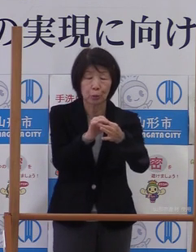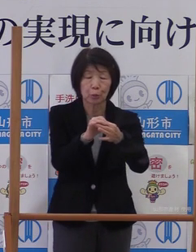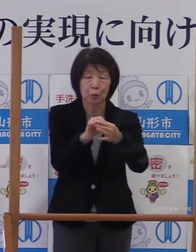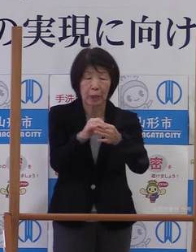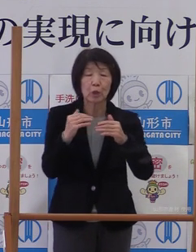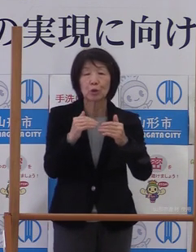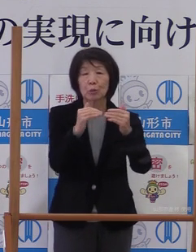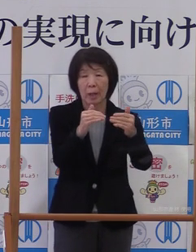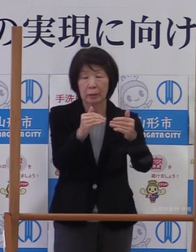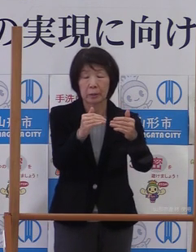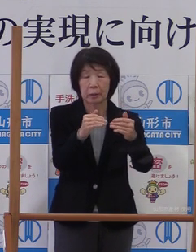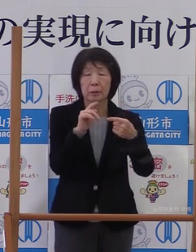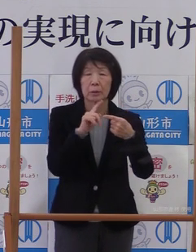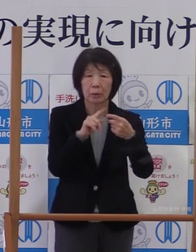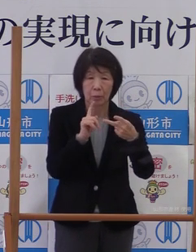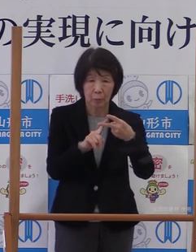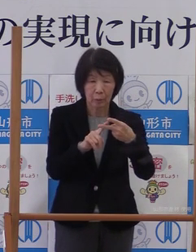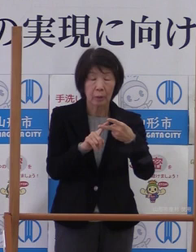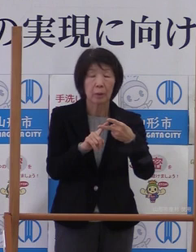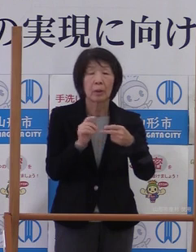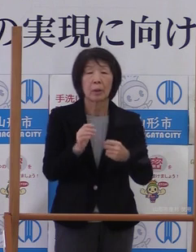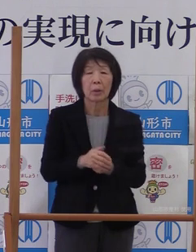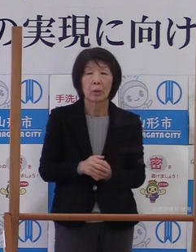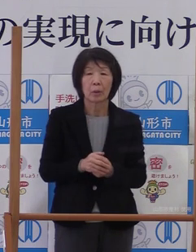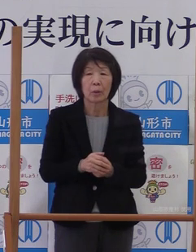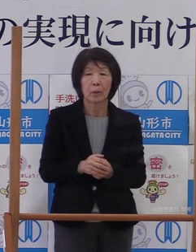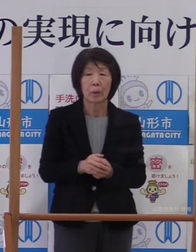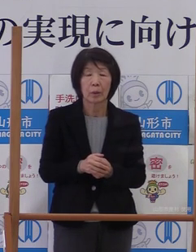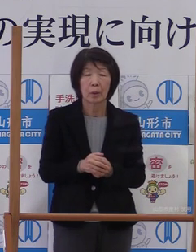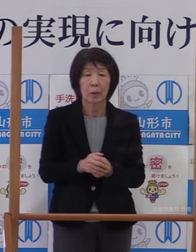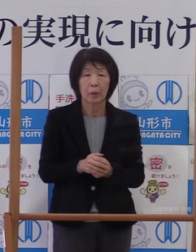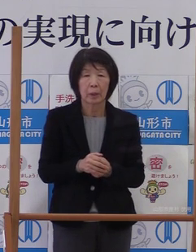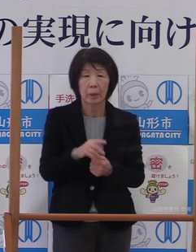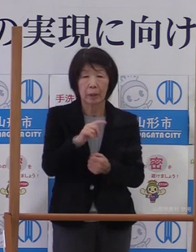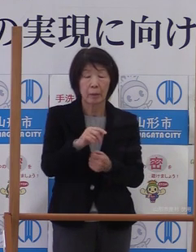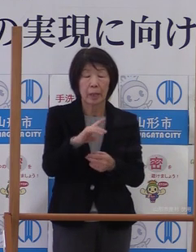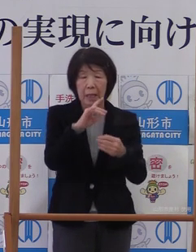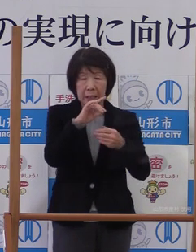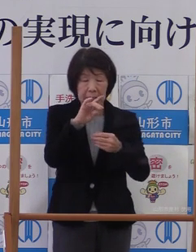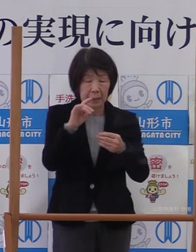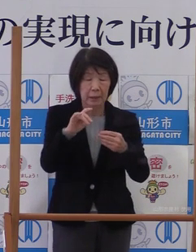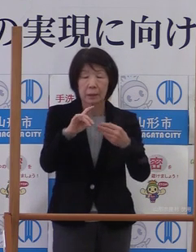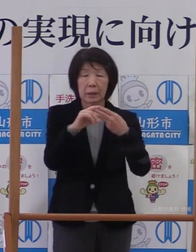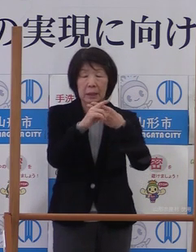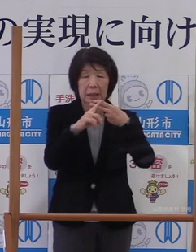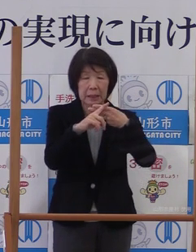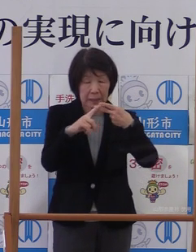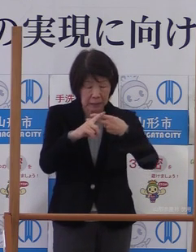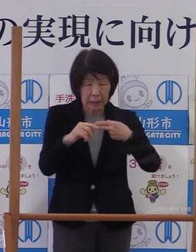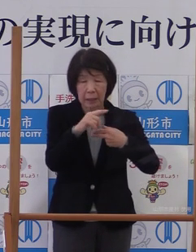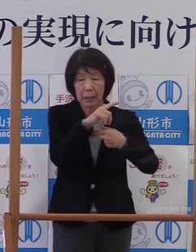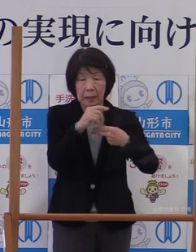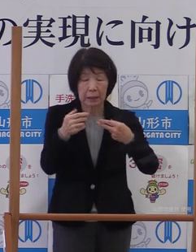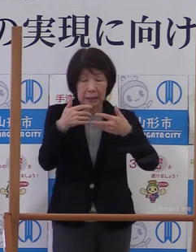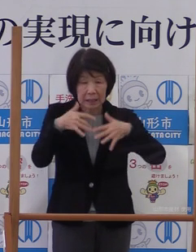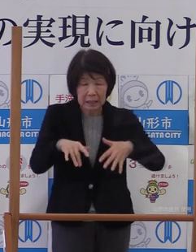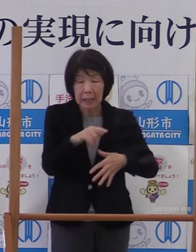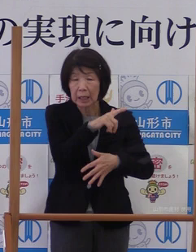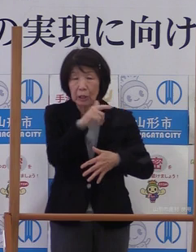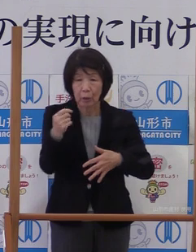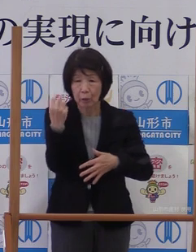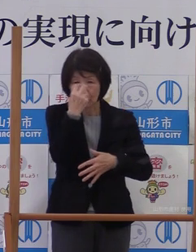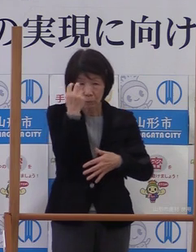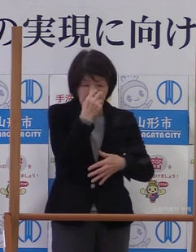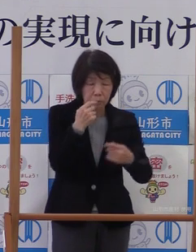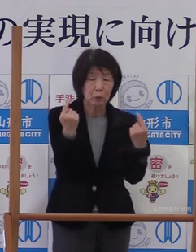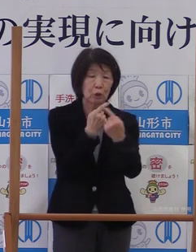った関係とかですね、あとは機種機器等の保守点検等の経費だとかですね、そういったものが大きい。あとその他にやっぱりイ